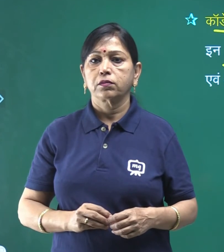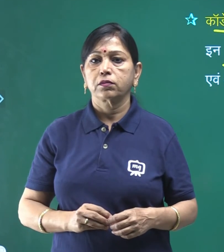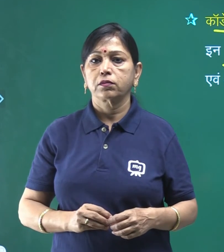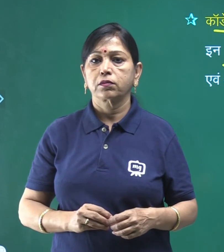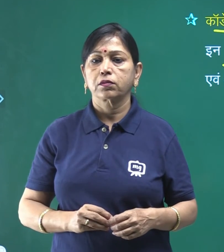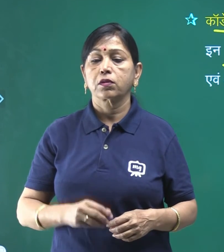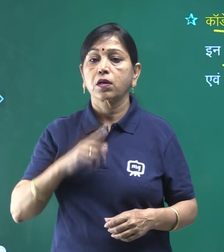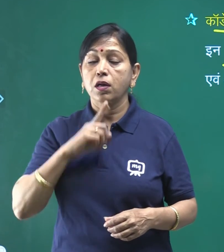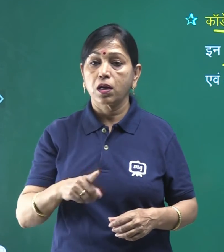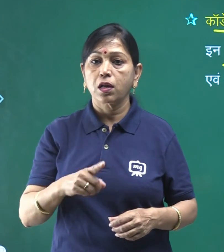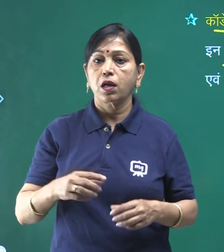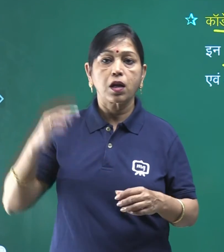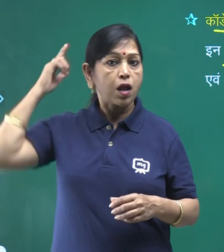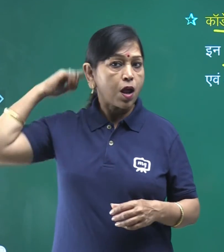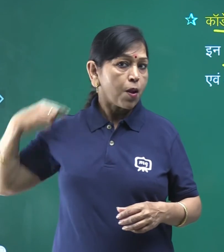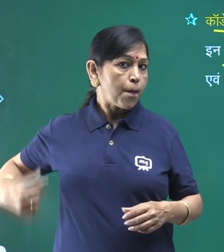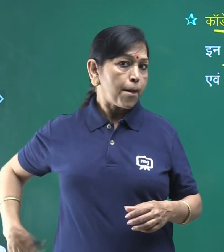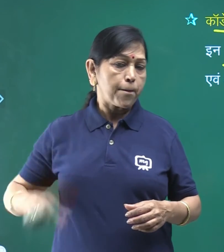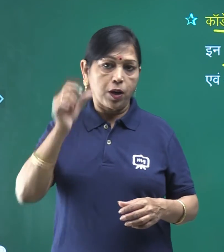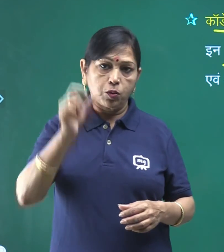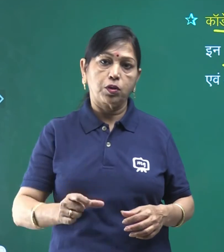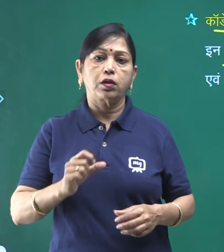वास्तविक मेरुदंड